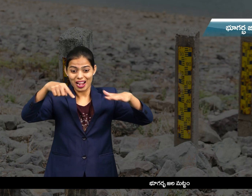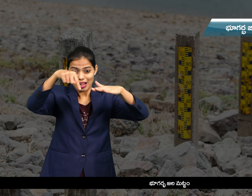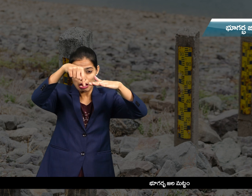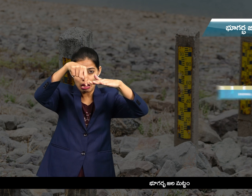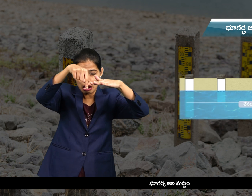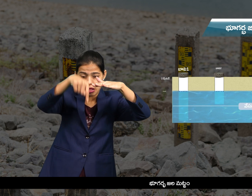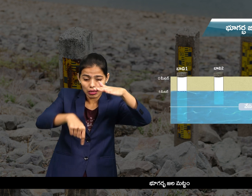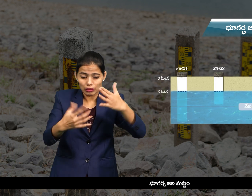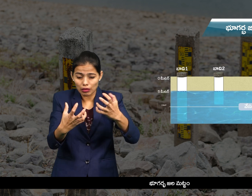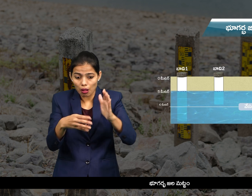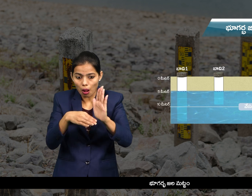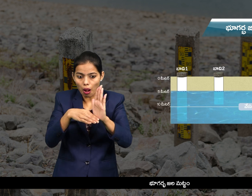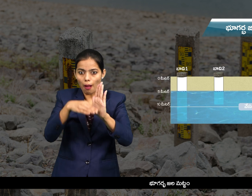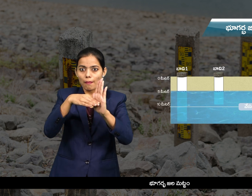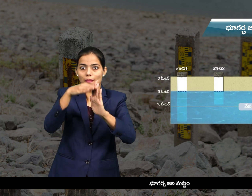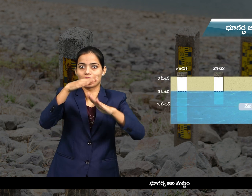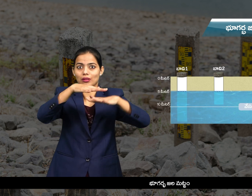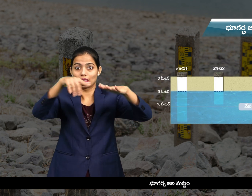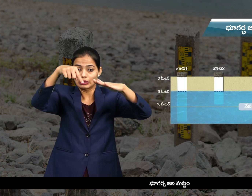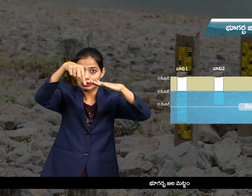భూగర్భ జల మట్టం.